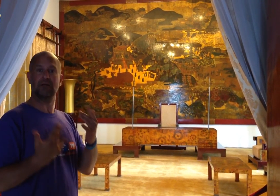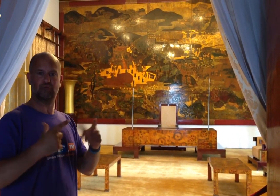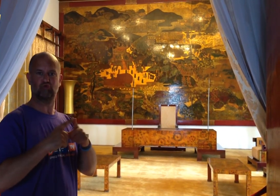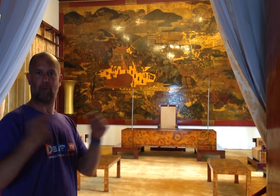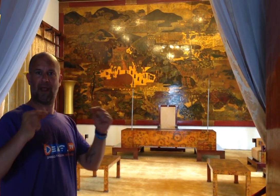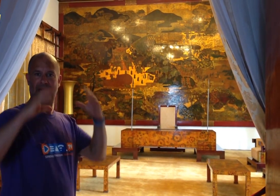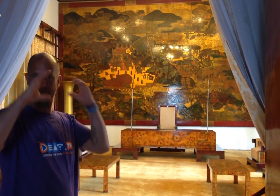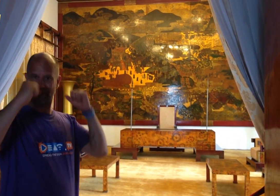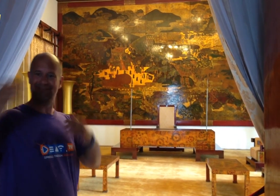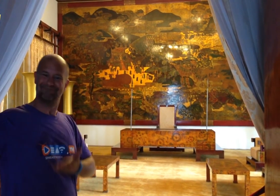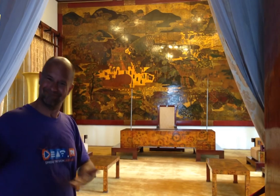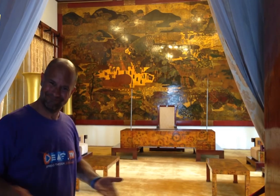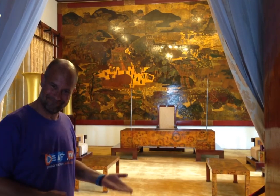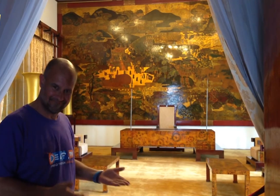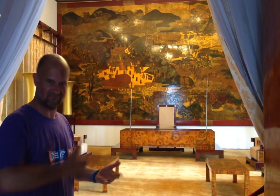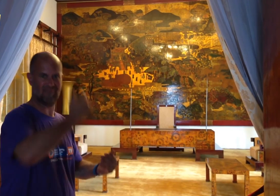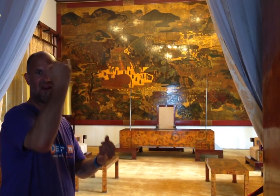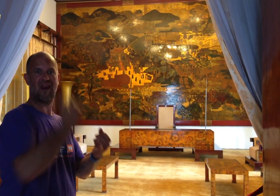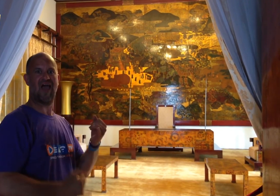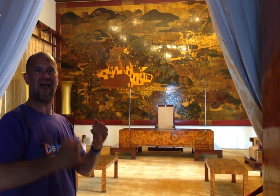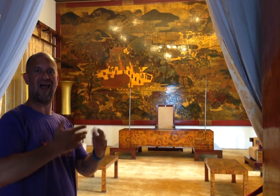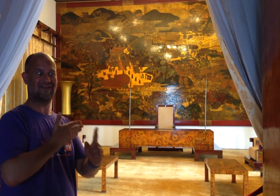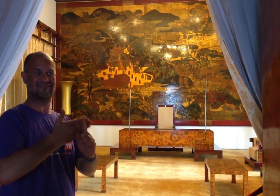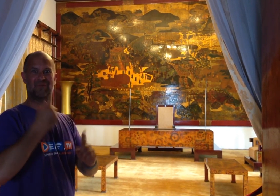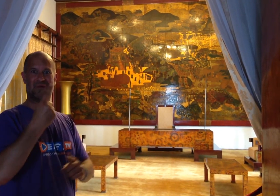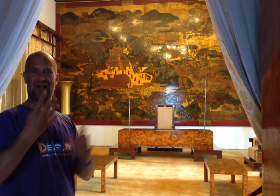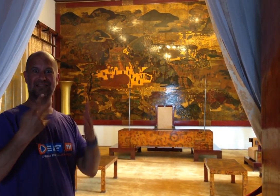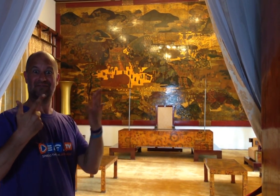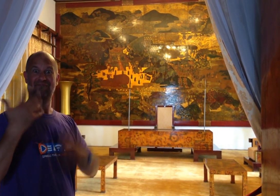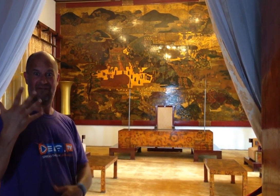die letzte Botschaft gehörte den Japanern. Sie saßen also hier bis